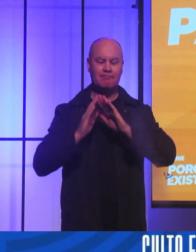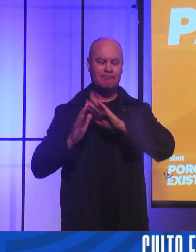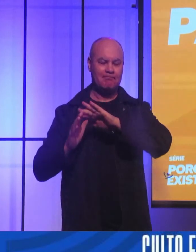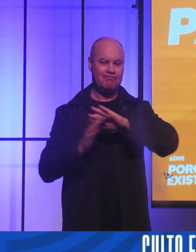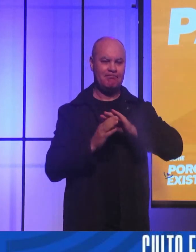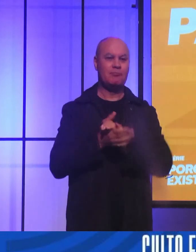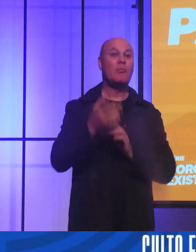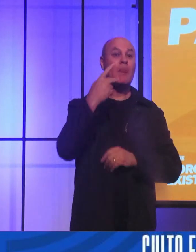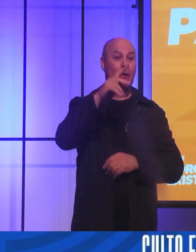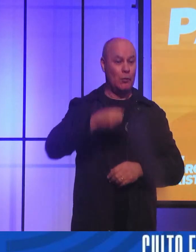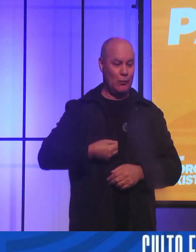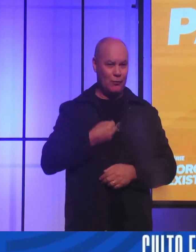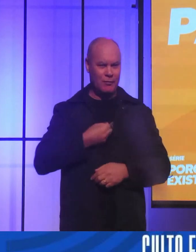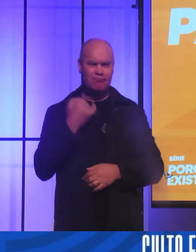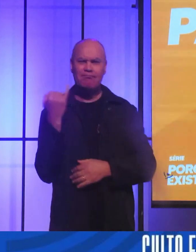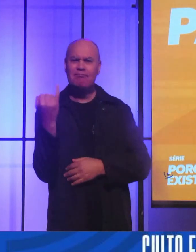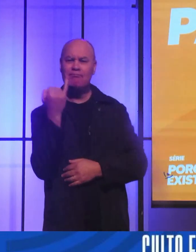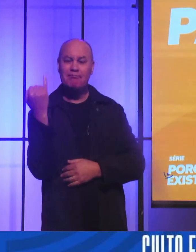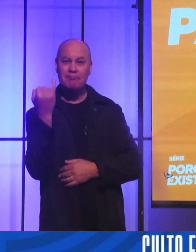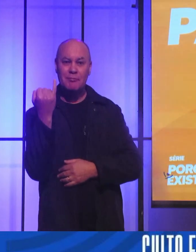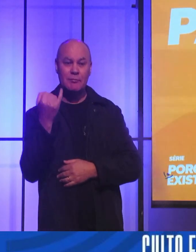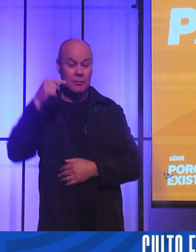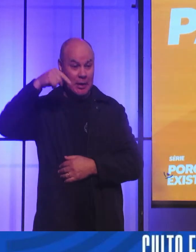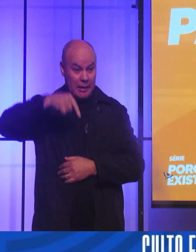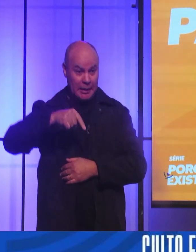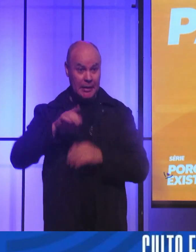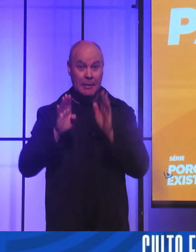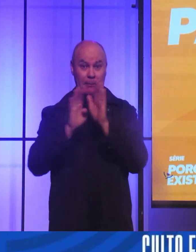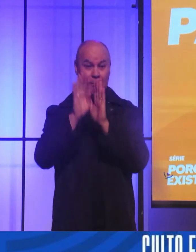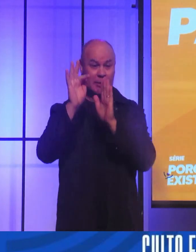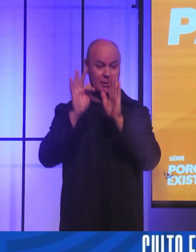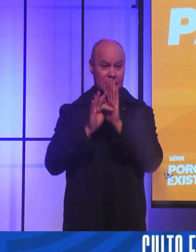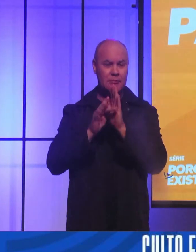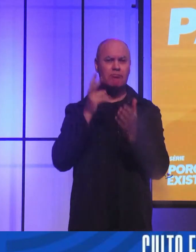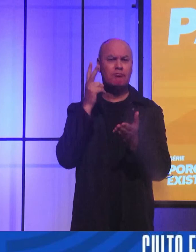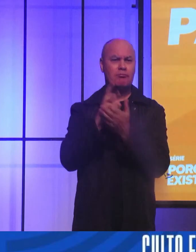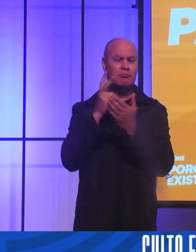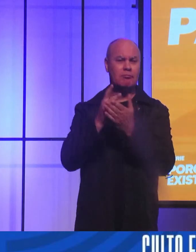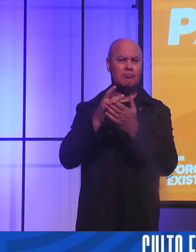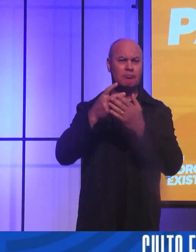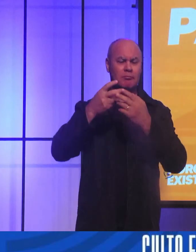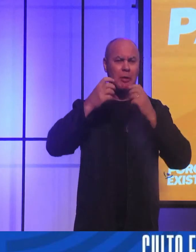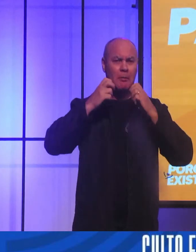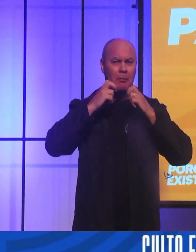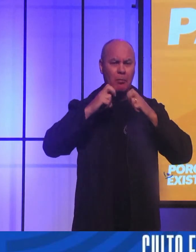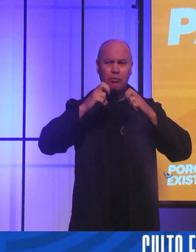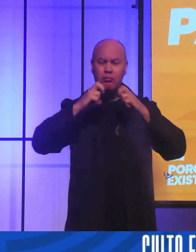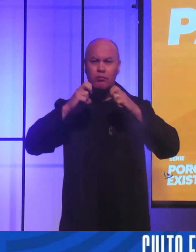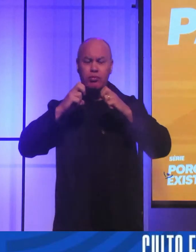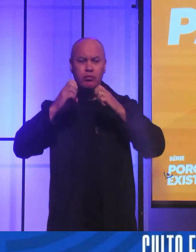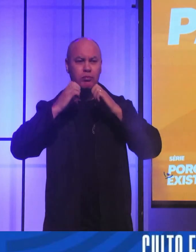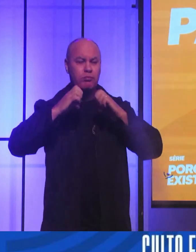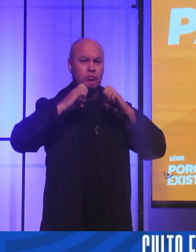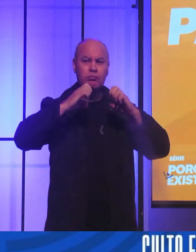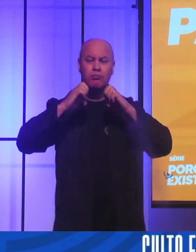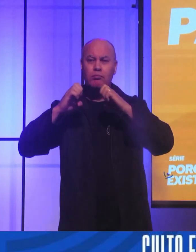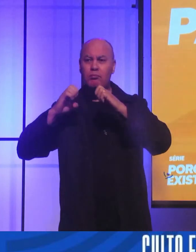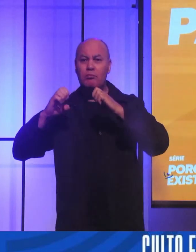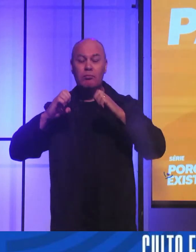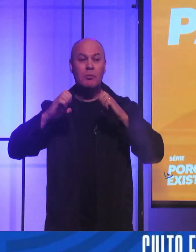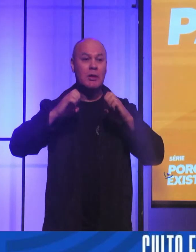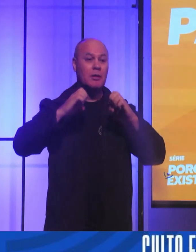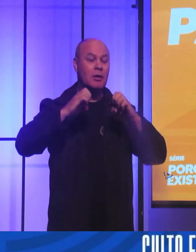uma série nessas últimas semanas porque a igreja existe. Qual a razão de estarmos aqui? Você veio essa manhã até esse